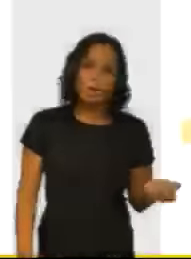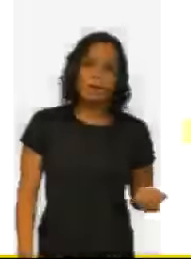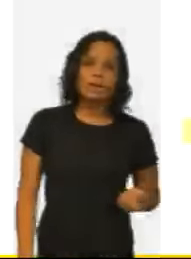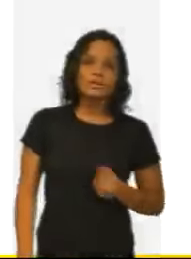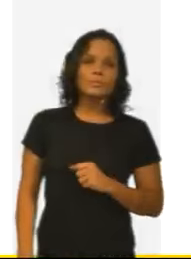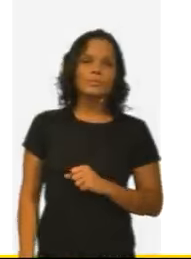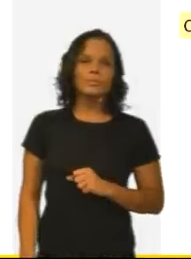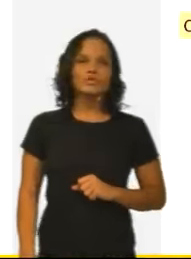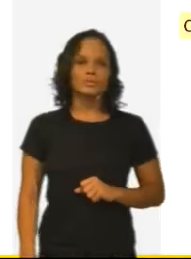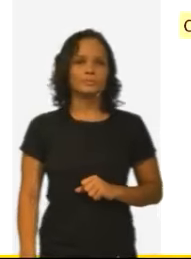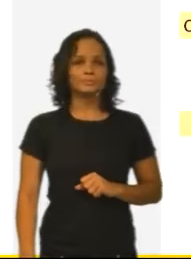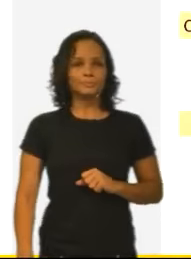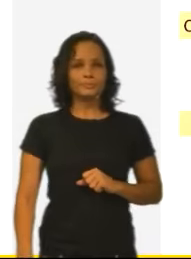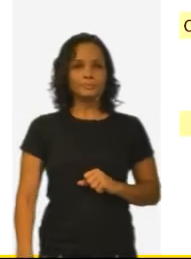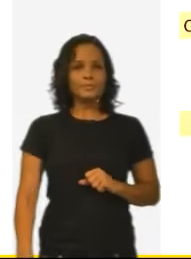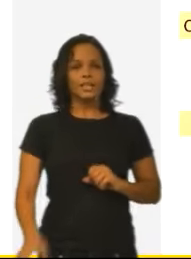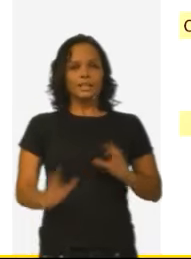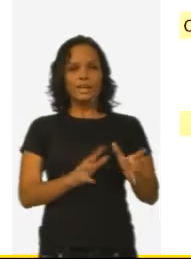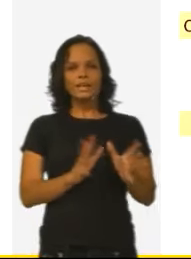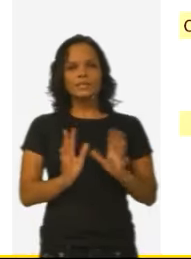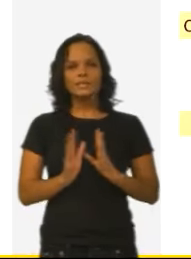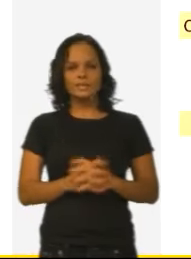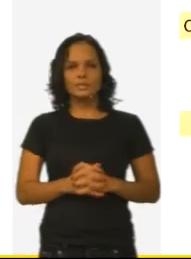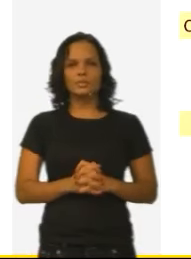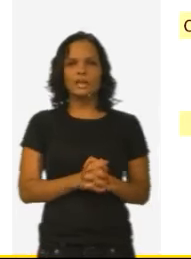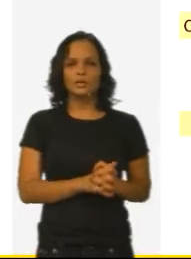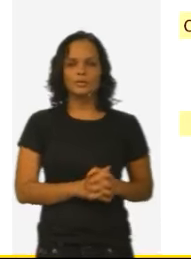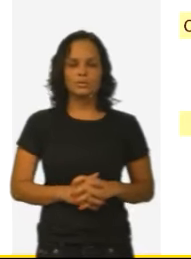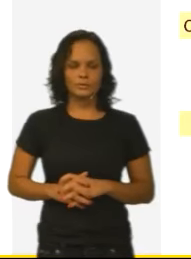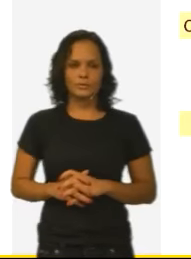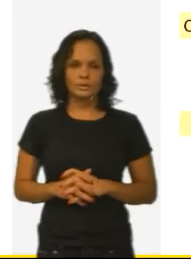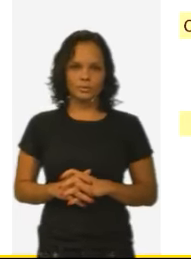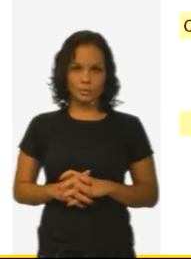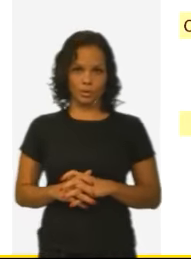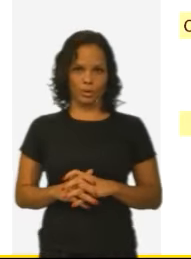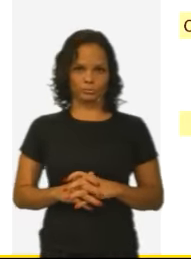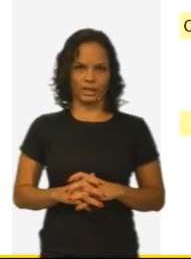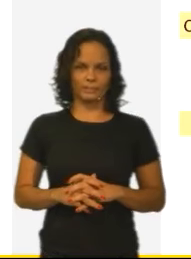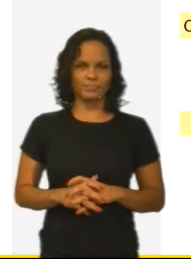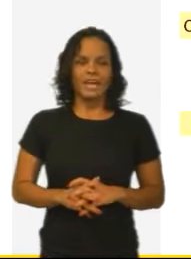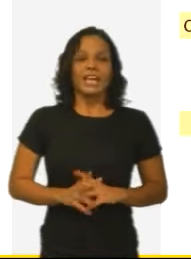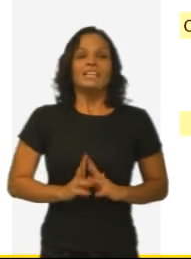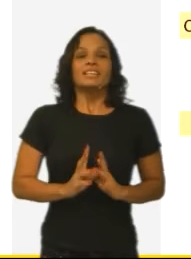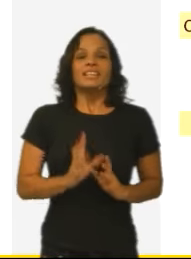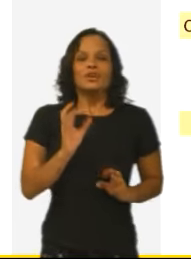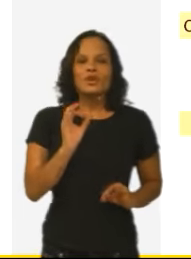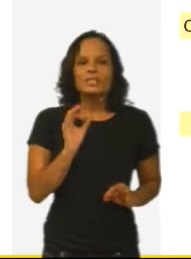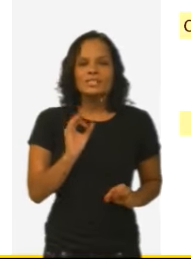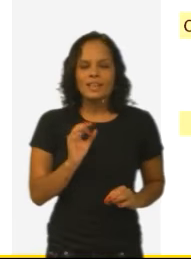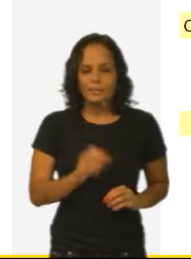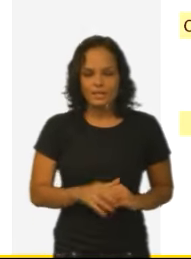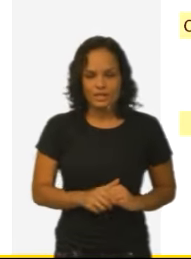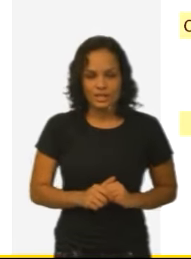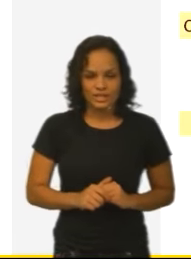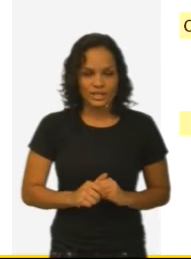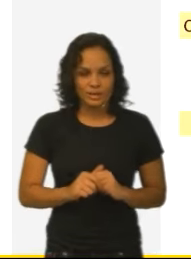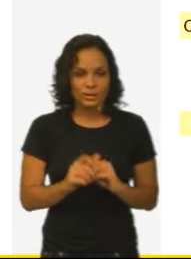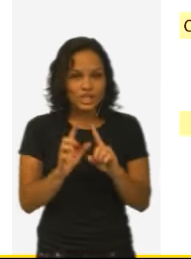Agora nós vamos para o último, que é esse aí. Os garotos vi-os ontem. Grosseiramente dizendo, a gente